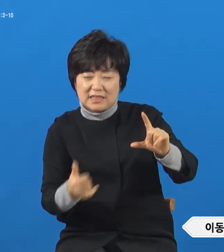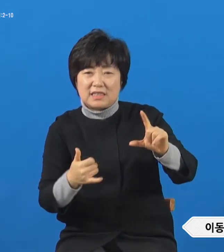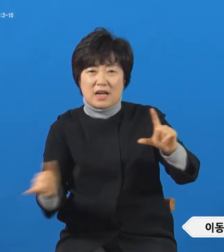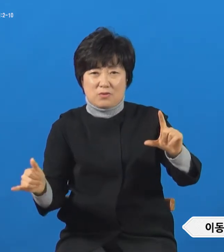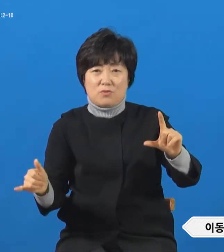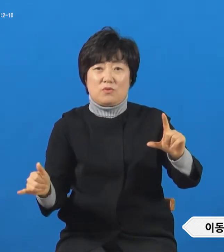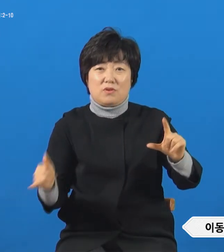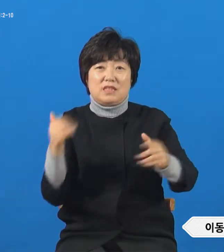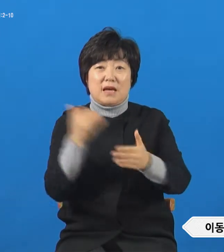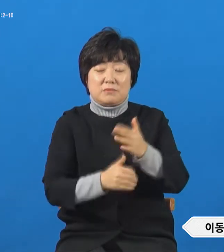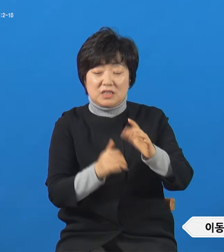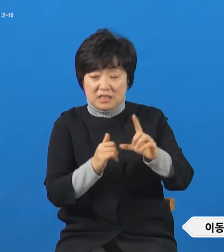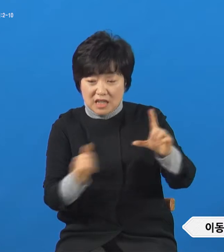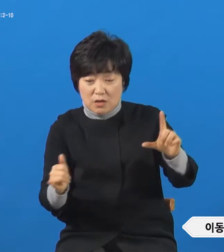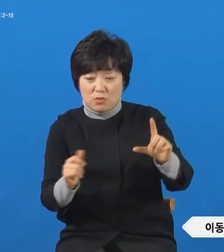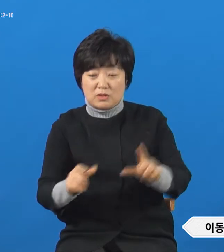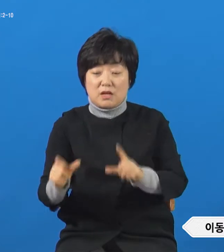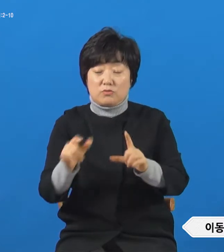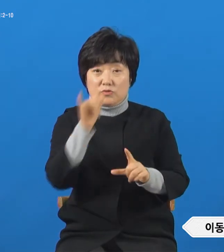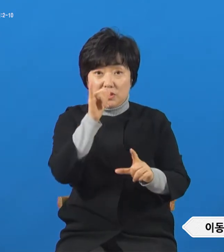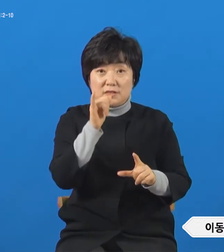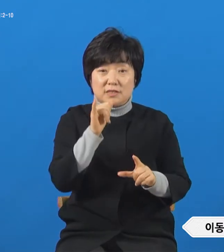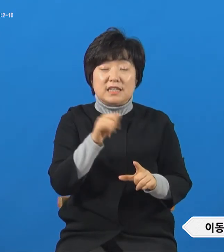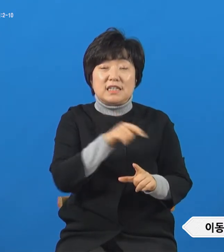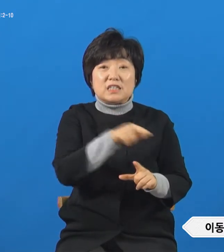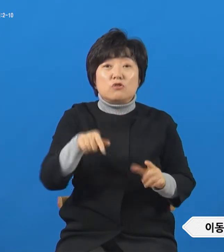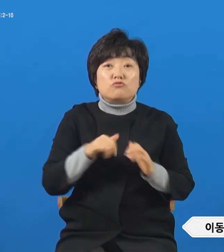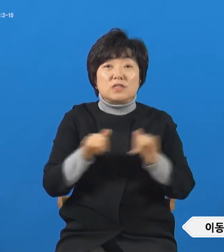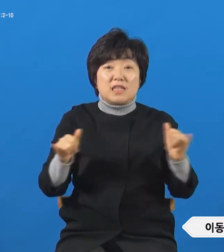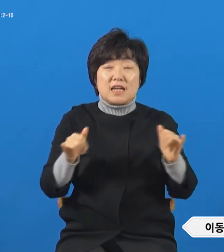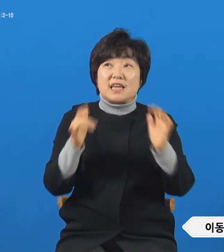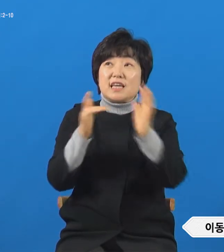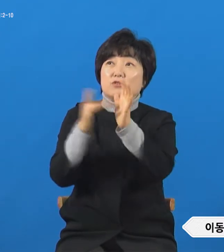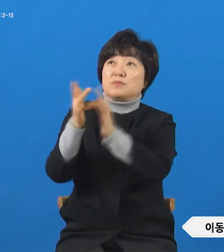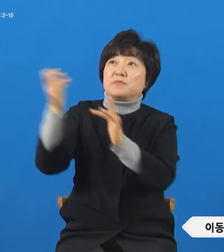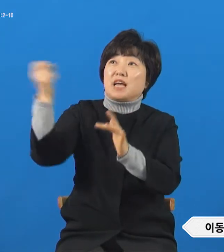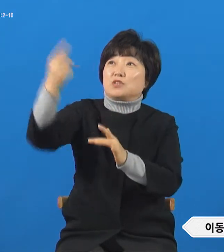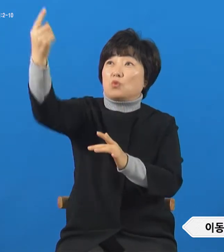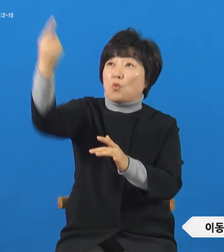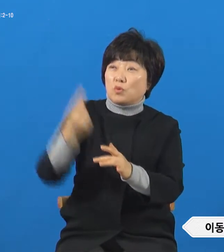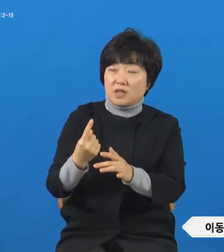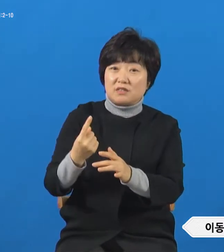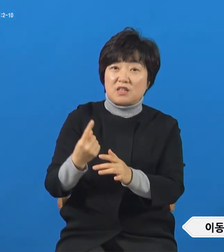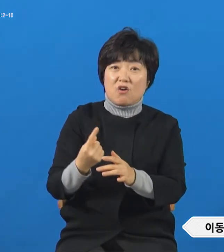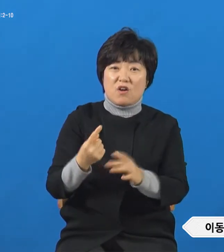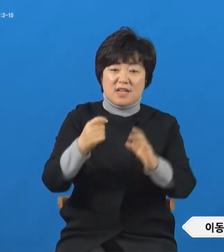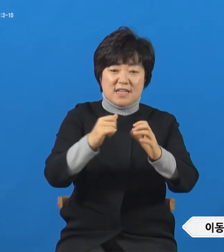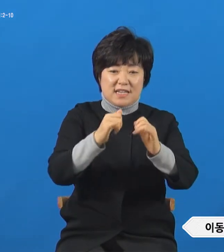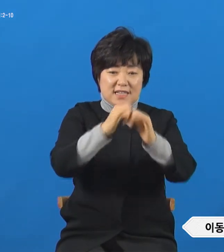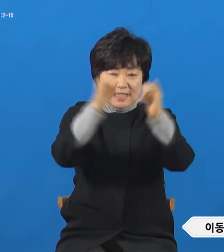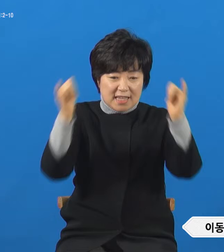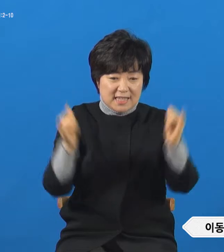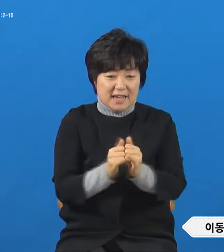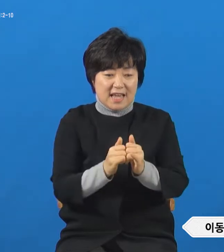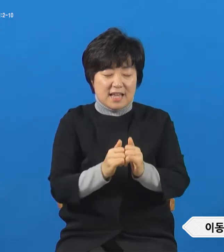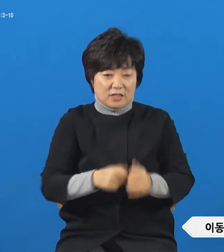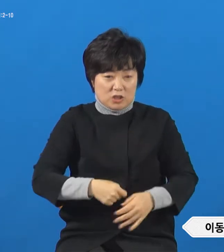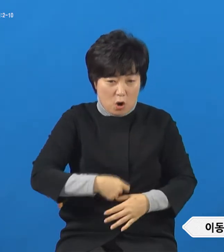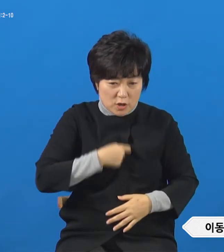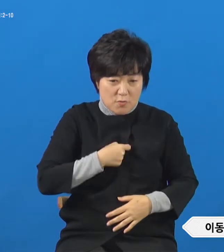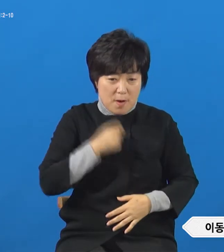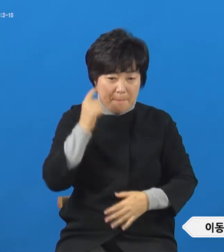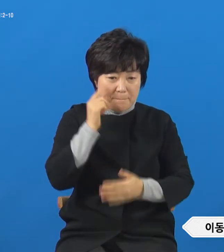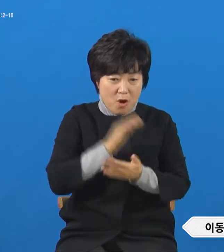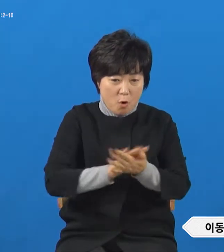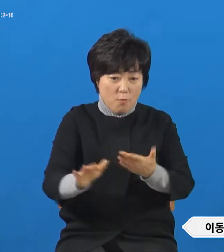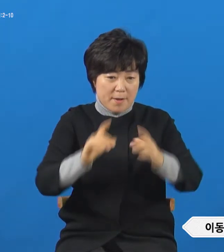자로 인생을 살고 있습니다. 그런 우리에게 예수님이 다시 오셔서 이 땅에 정의와 평화를 실현하고 하나님의